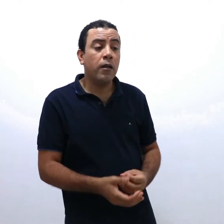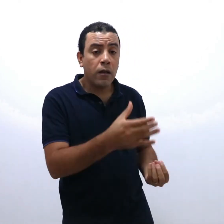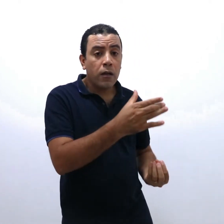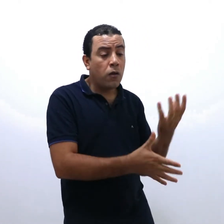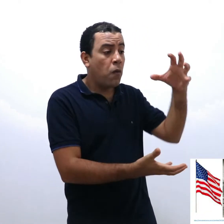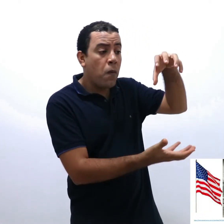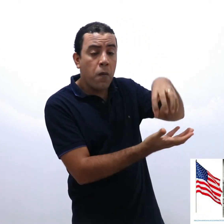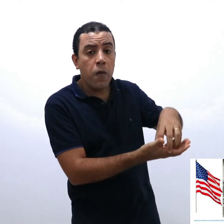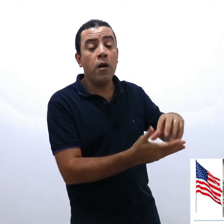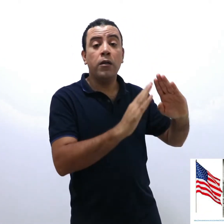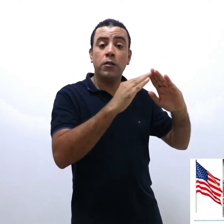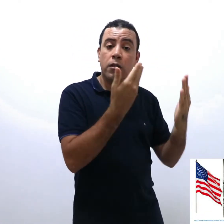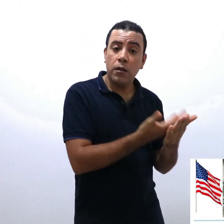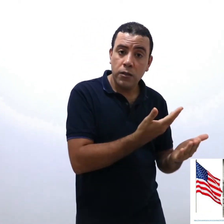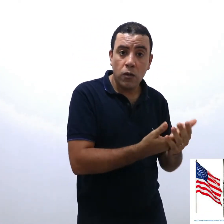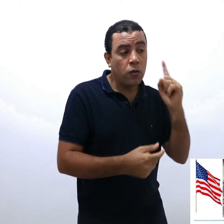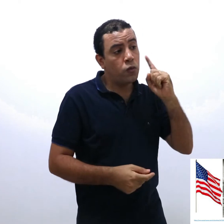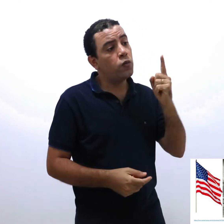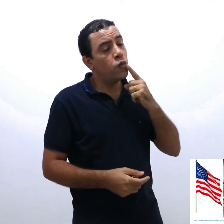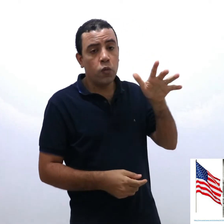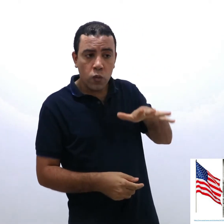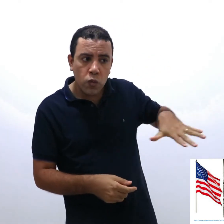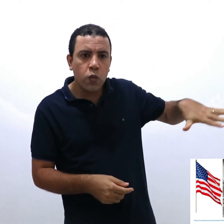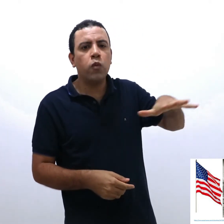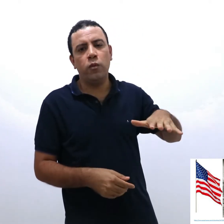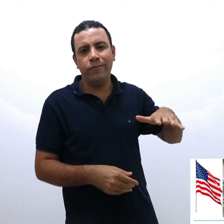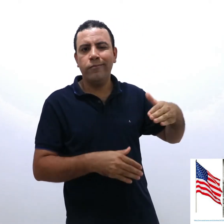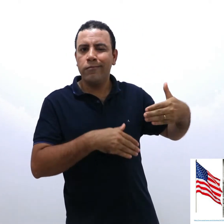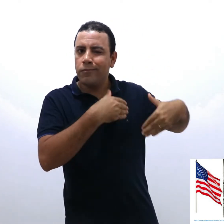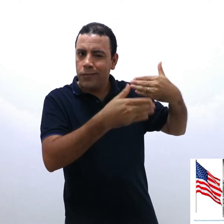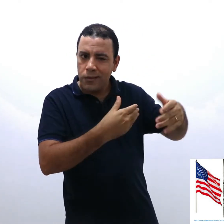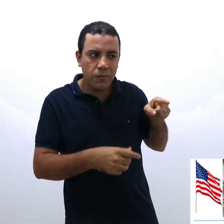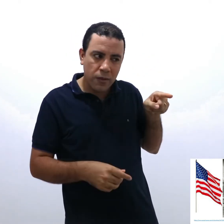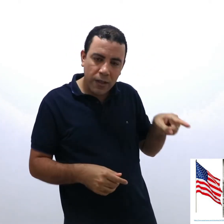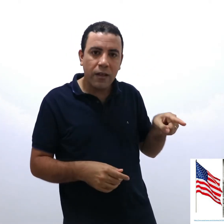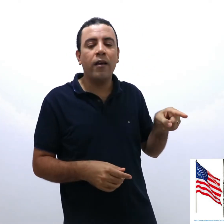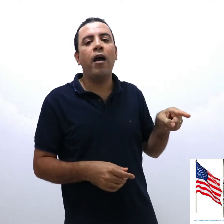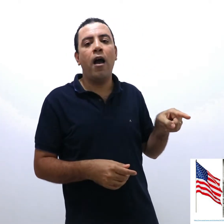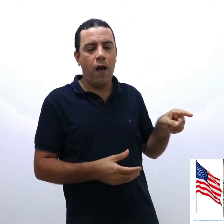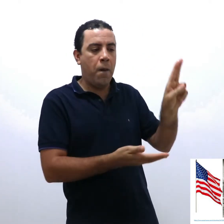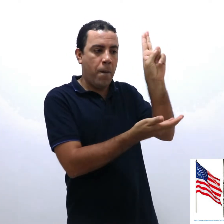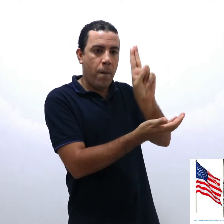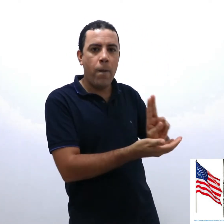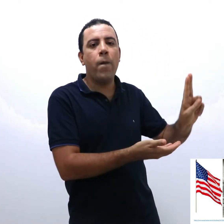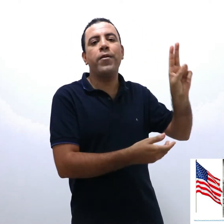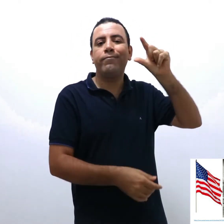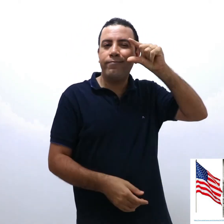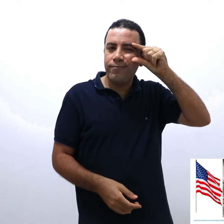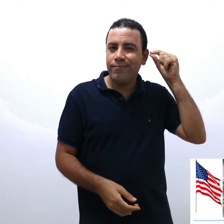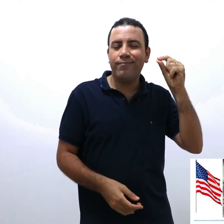por volta de 1815, mais ou menos, foi criada também uma instituição na qual surdos nos Estados Unidos eles podiam estudar. E